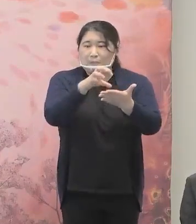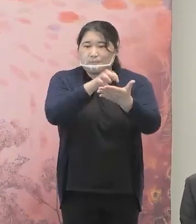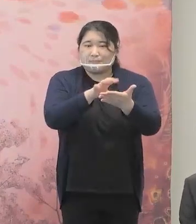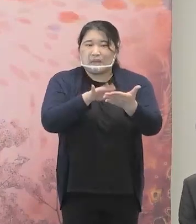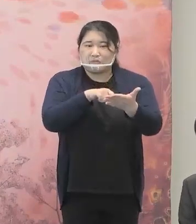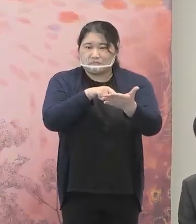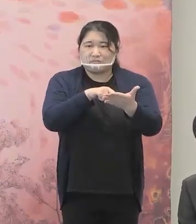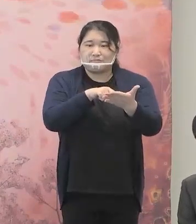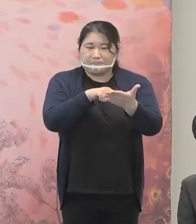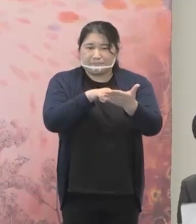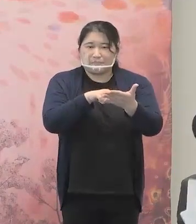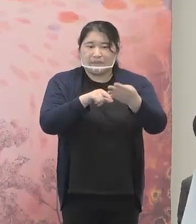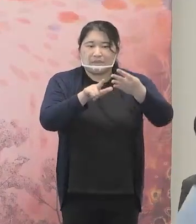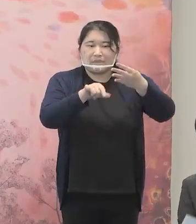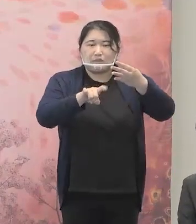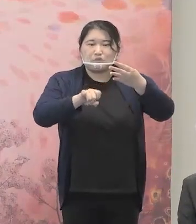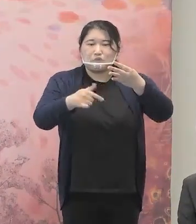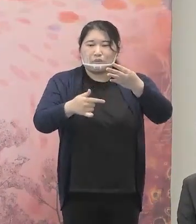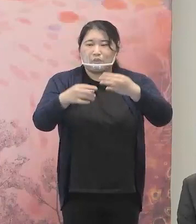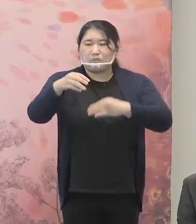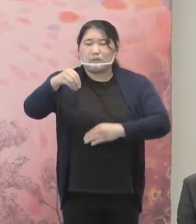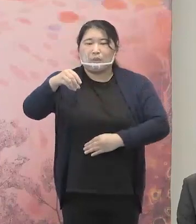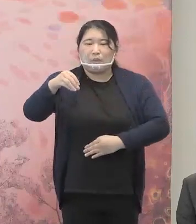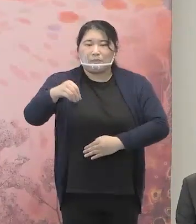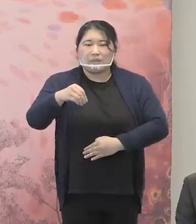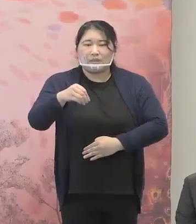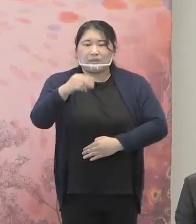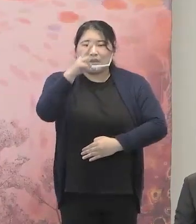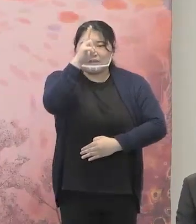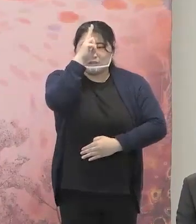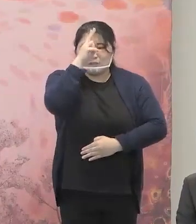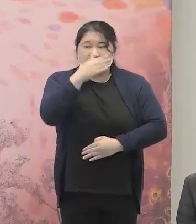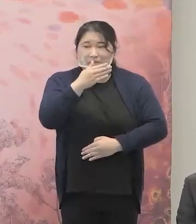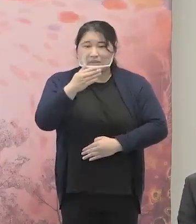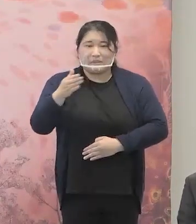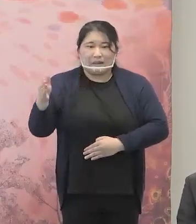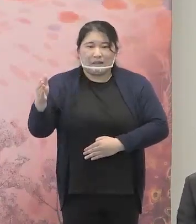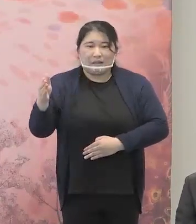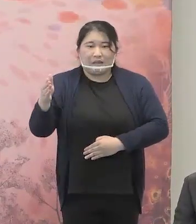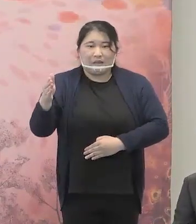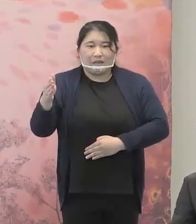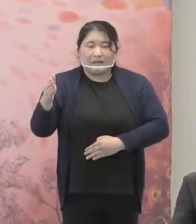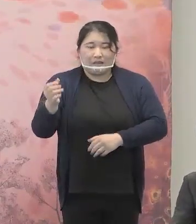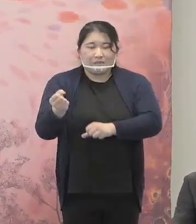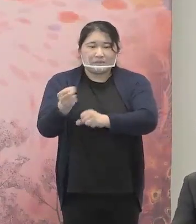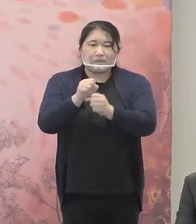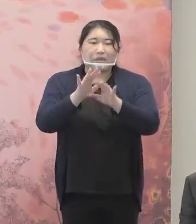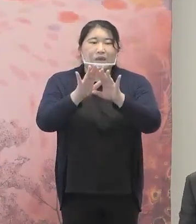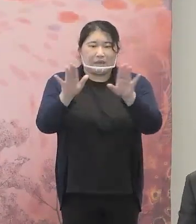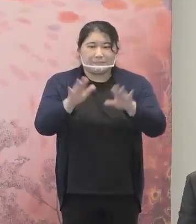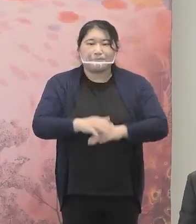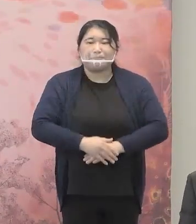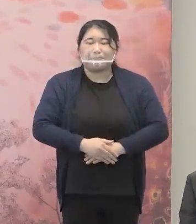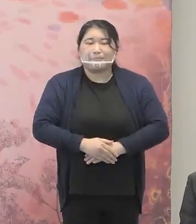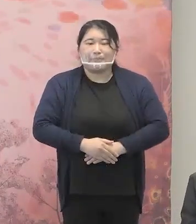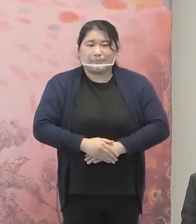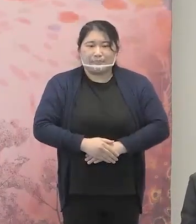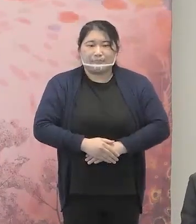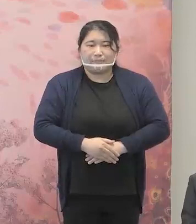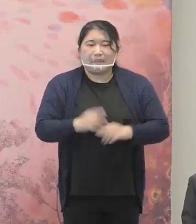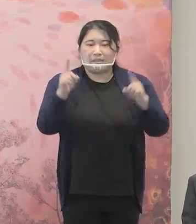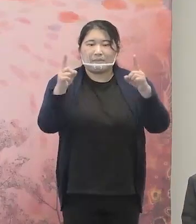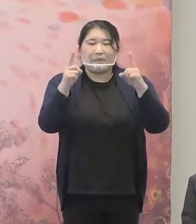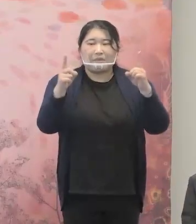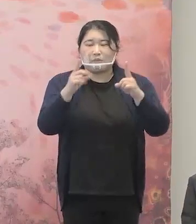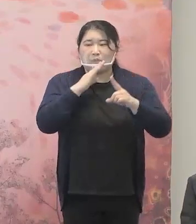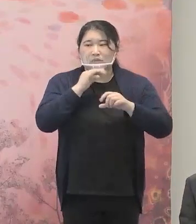けれども、4月16日土曜日12時から正午からリニューアルオープンということで、リニューアルオープンセレモニーを